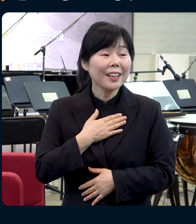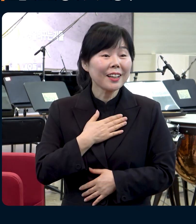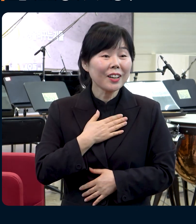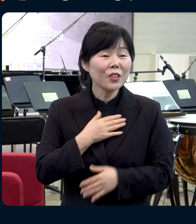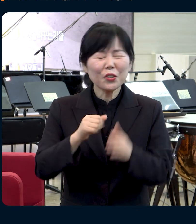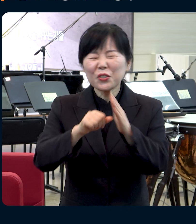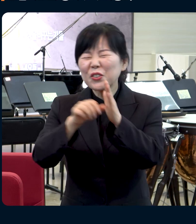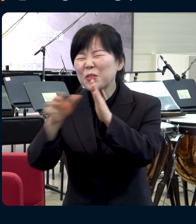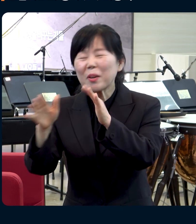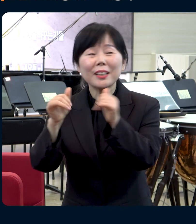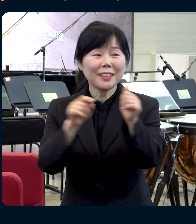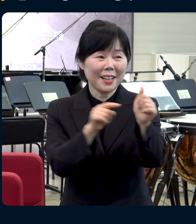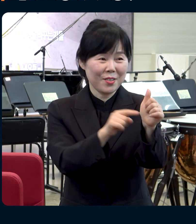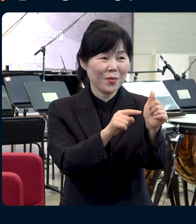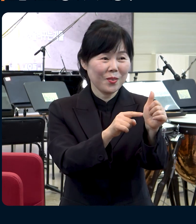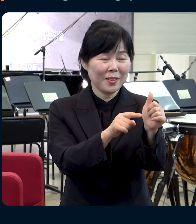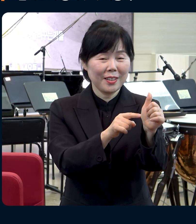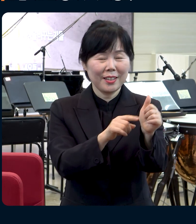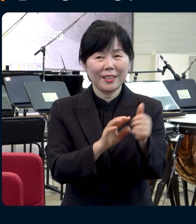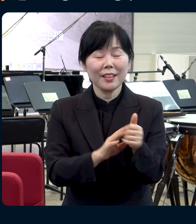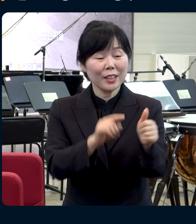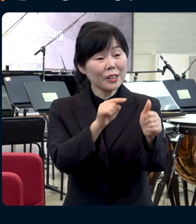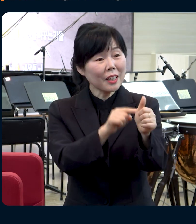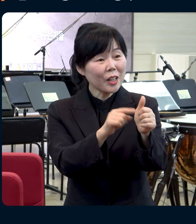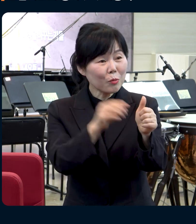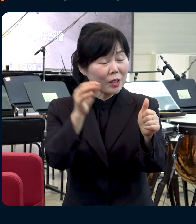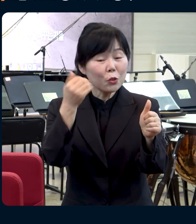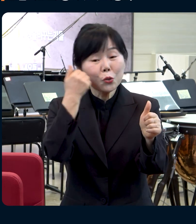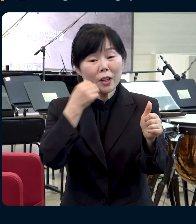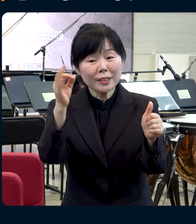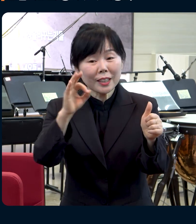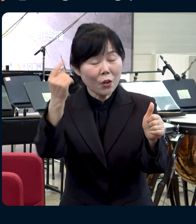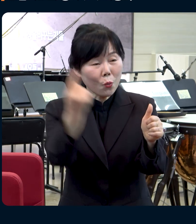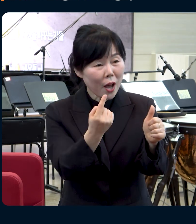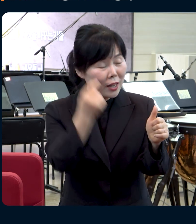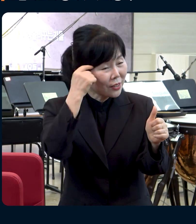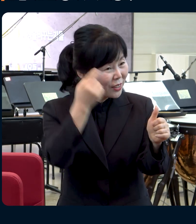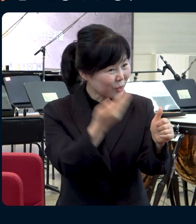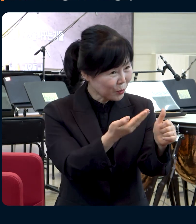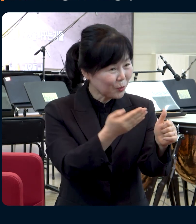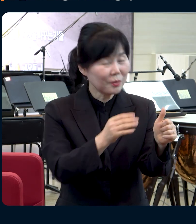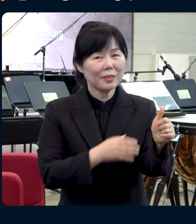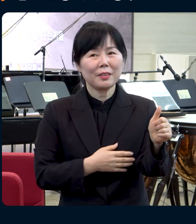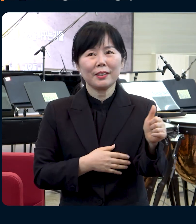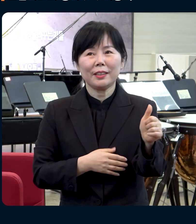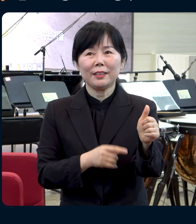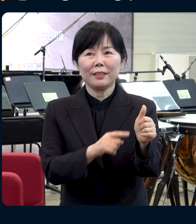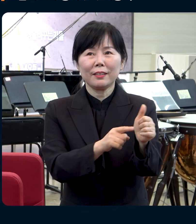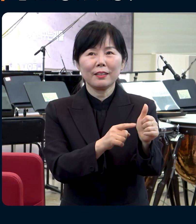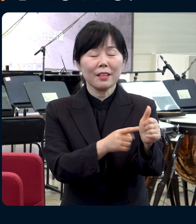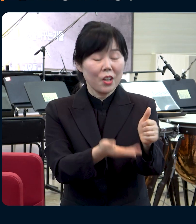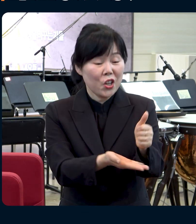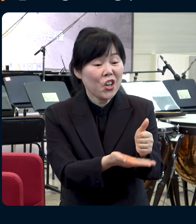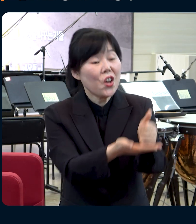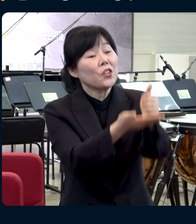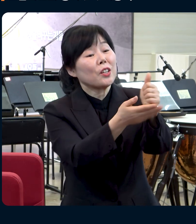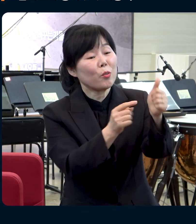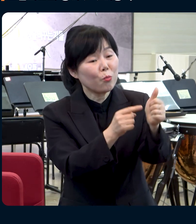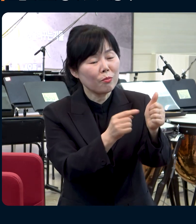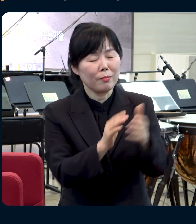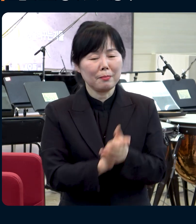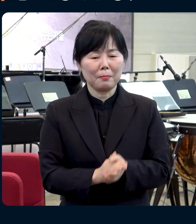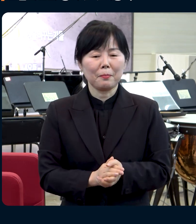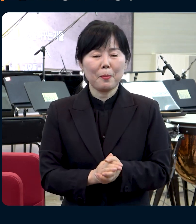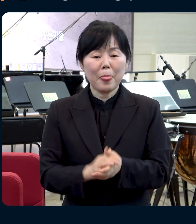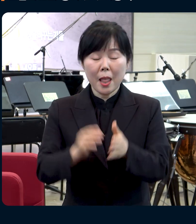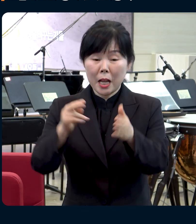어거스틴이죠. 근데 어떤 분이 어거스틴에게 찾아와서 이러한 질문을 하는 것입니다. 어거스틴 선생님, 신앙생활에